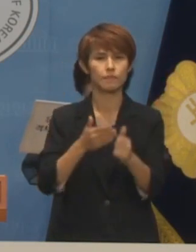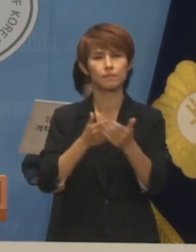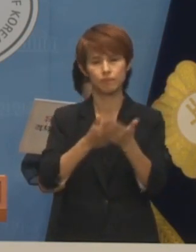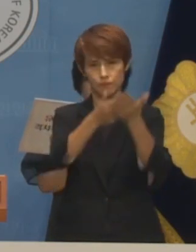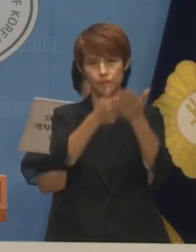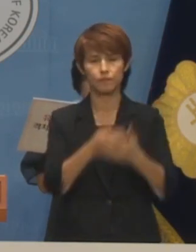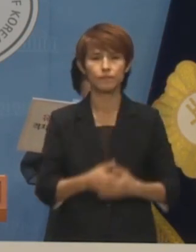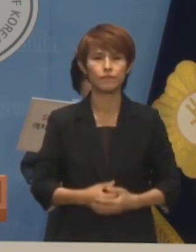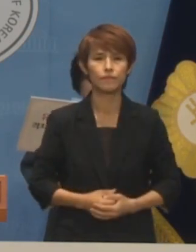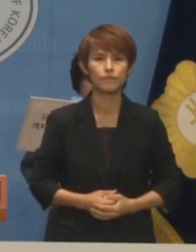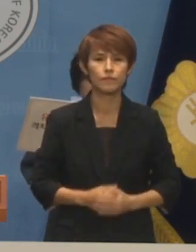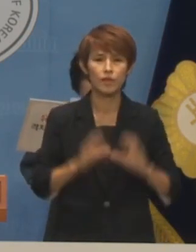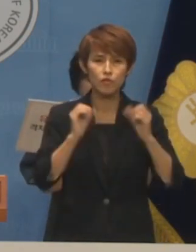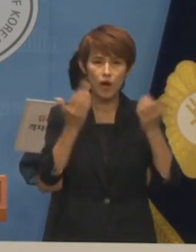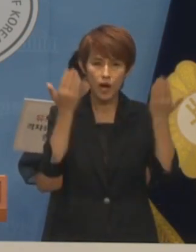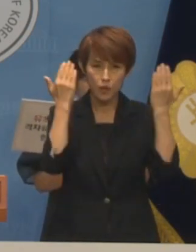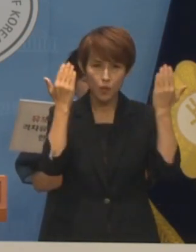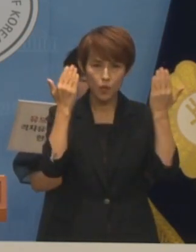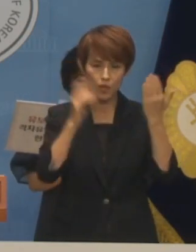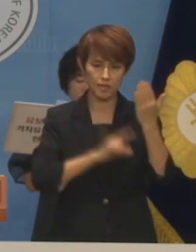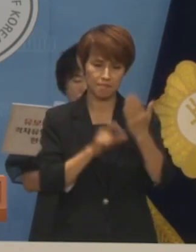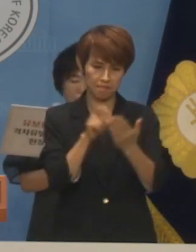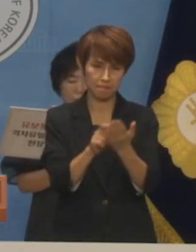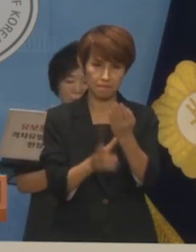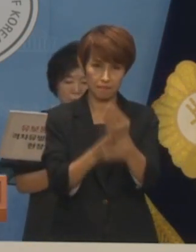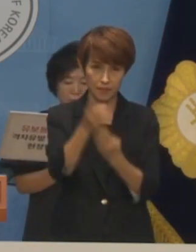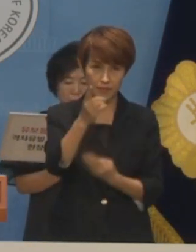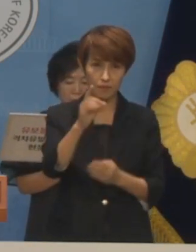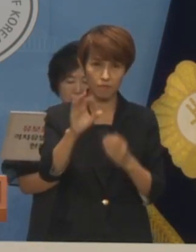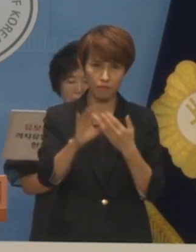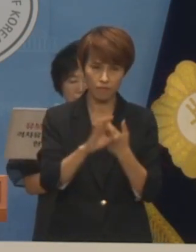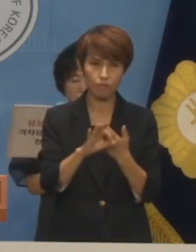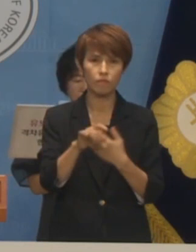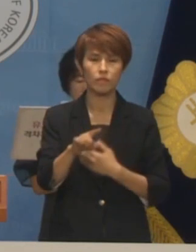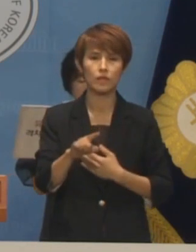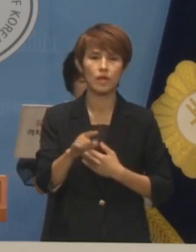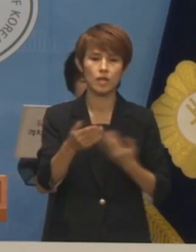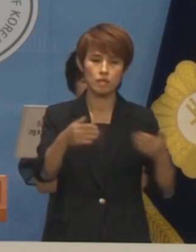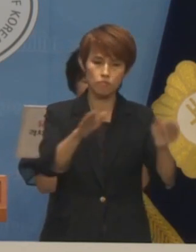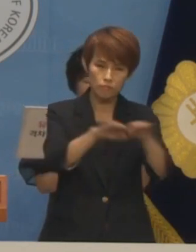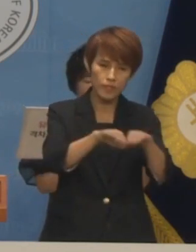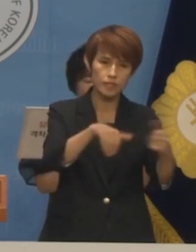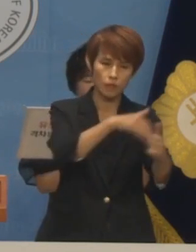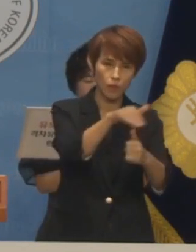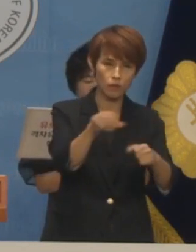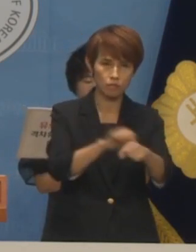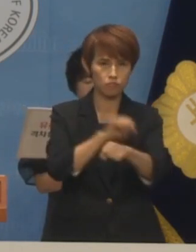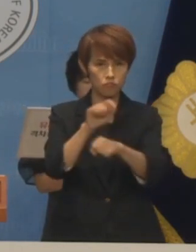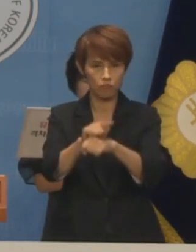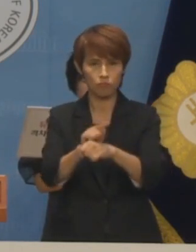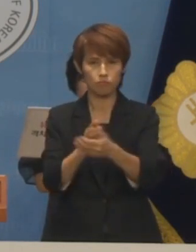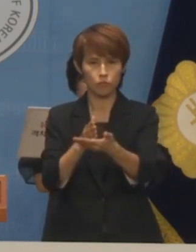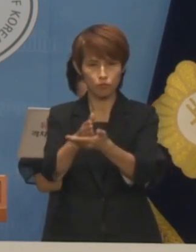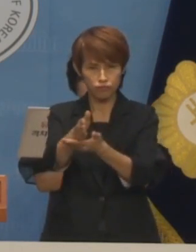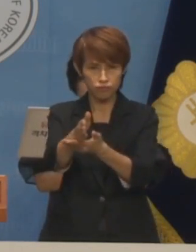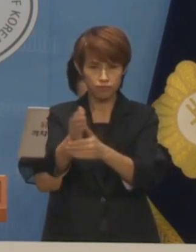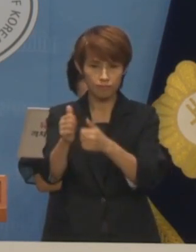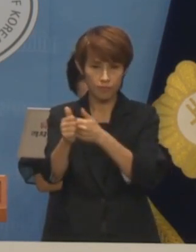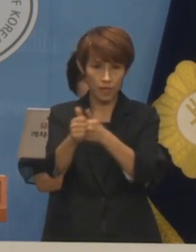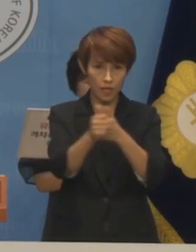한다. 유아학교로 통합하게 되면 기관의 여건, 특수성, 전문성에